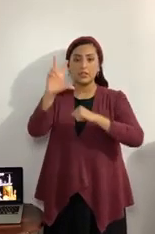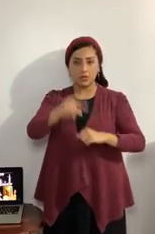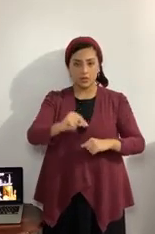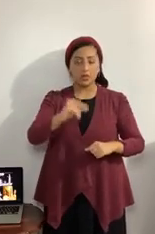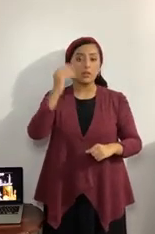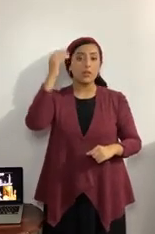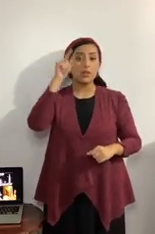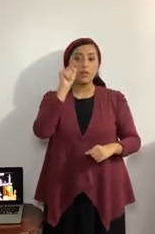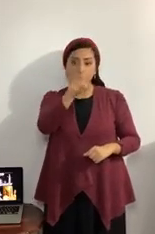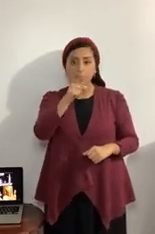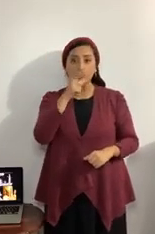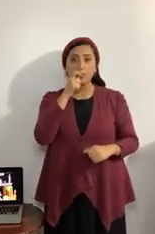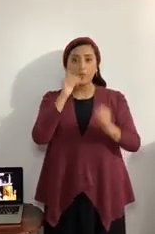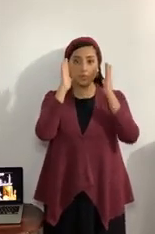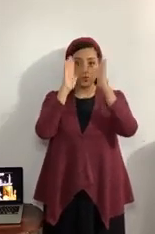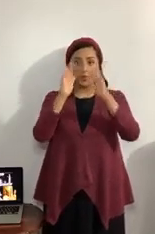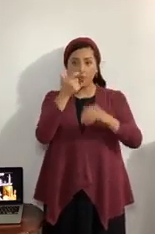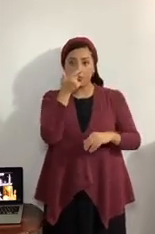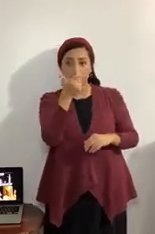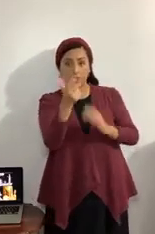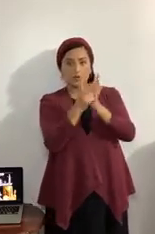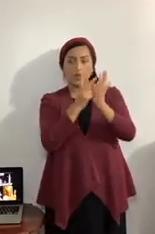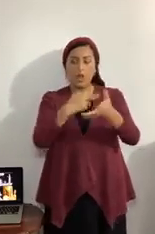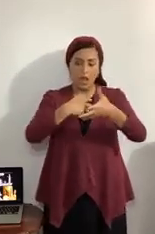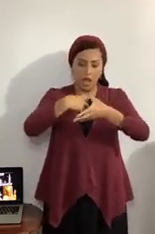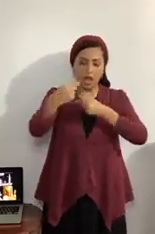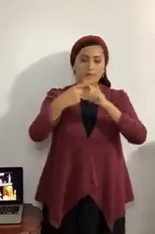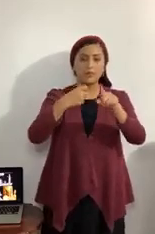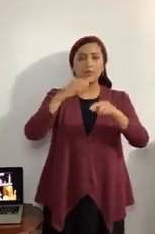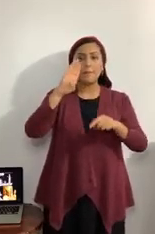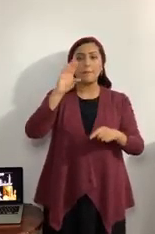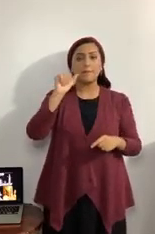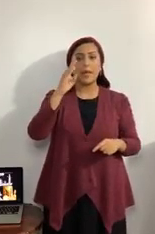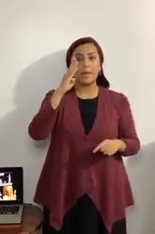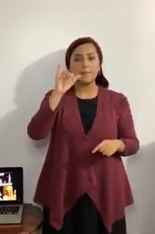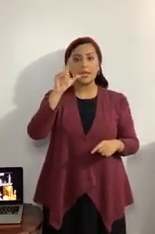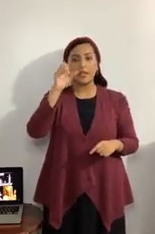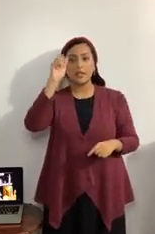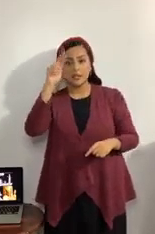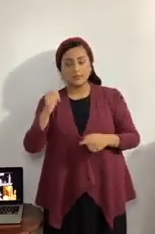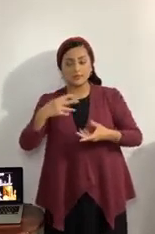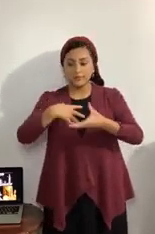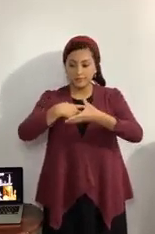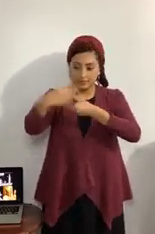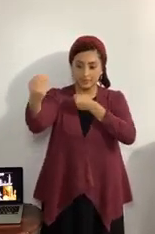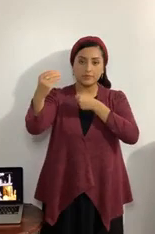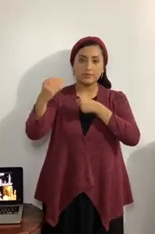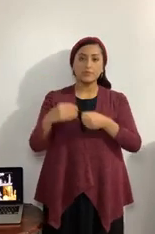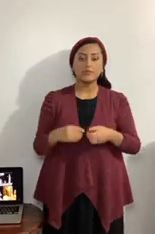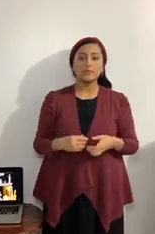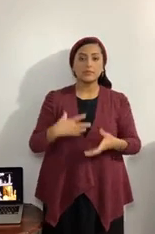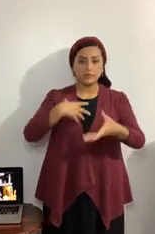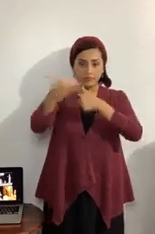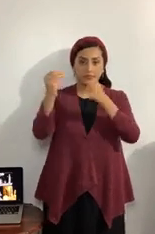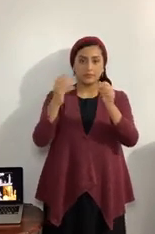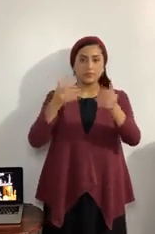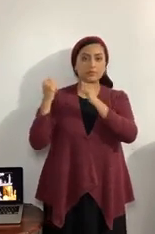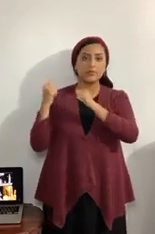Entonces usted que está escuchando este audio, sálgase rápido de Babilonia. Sálgase rápido.